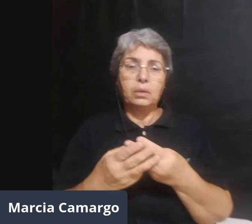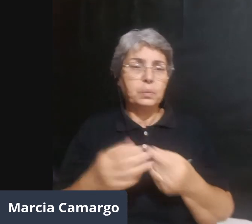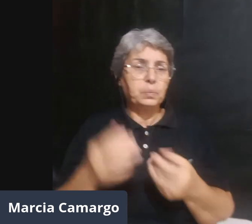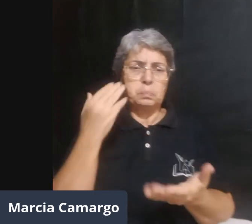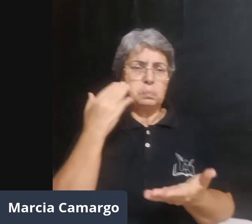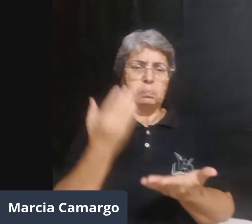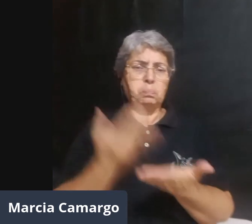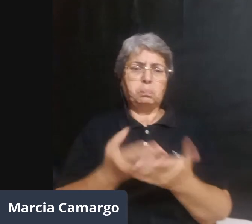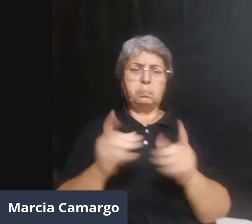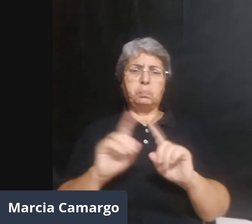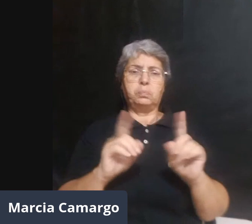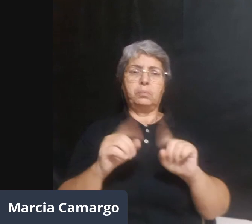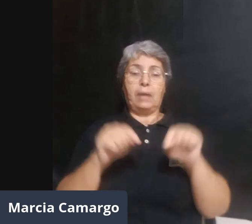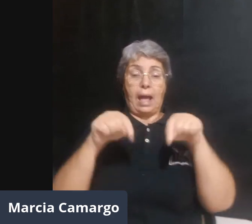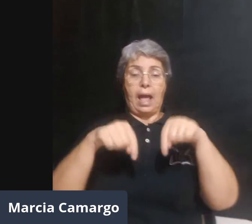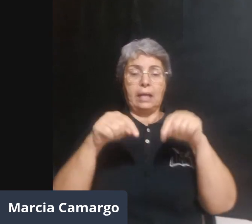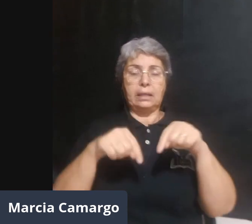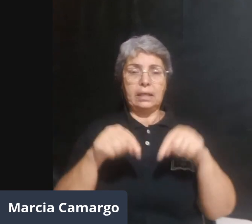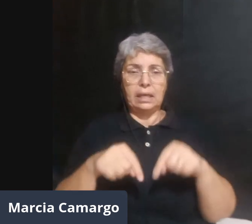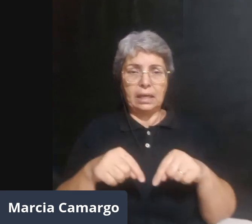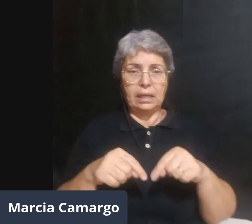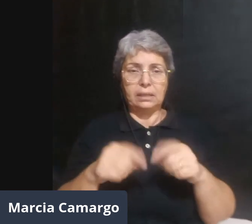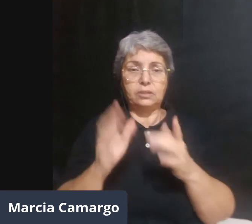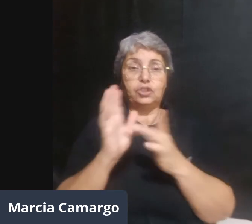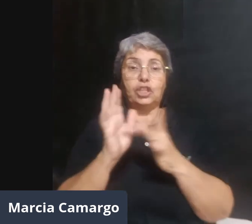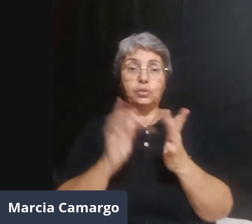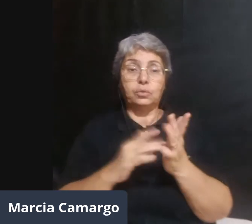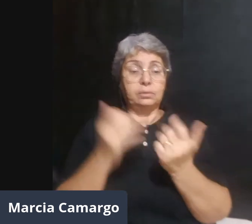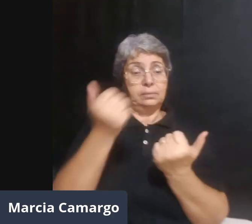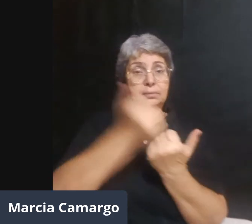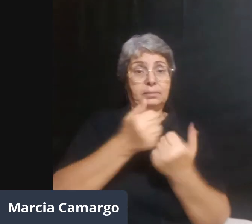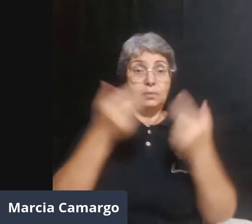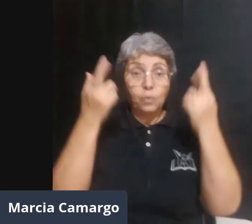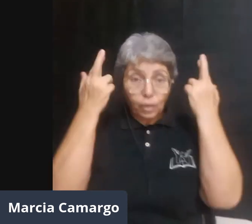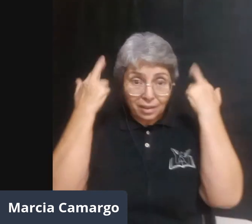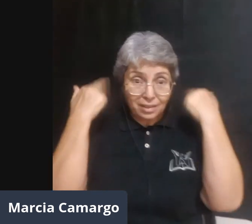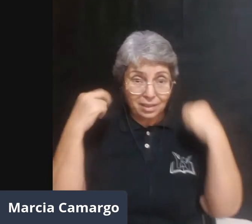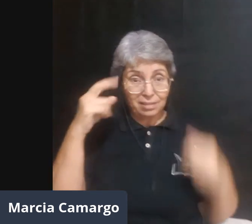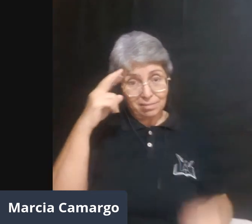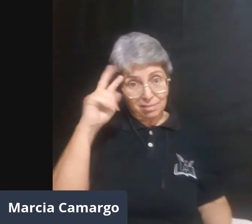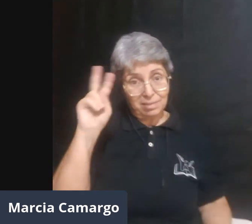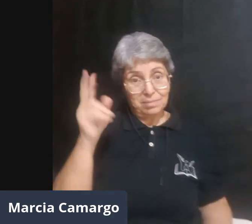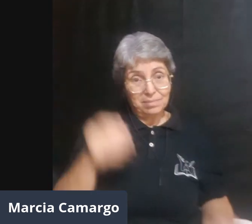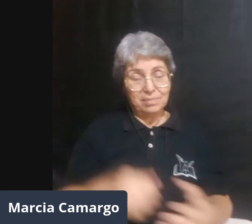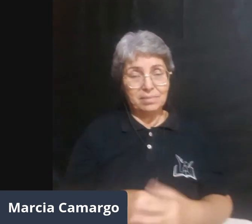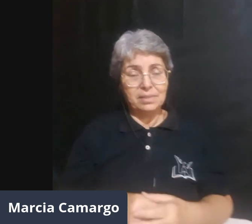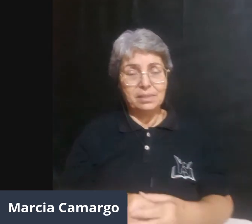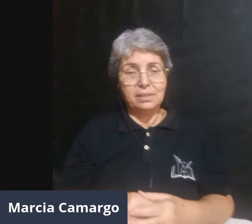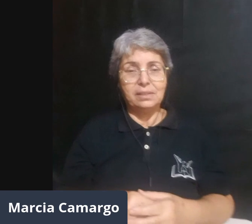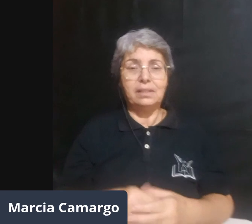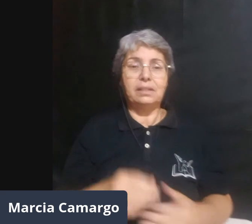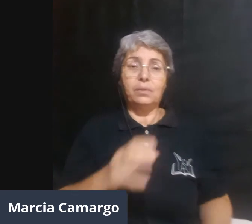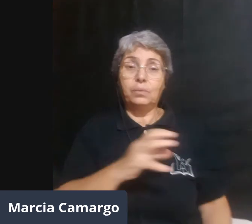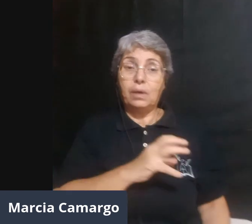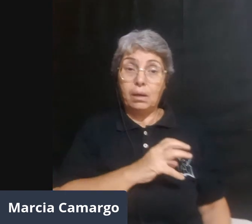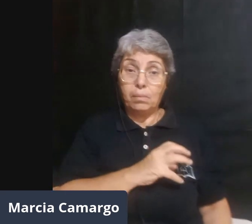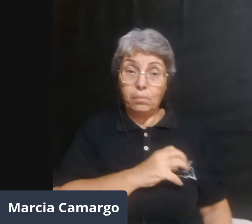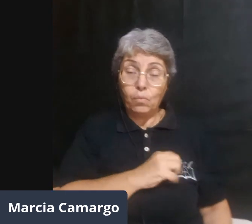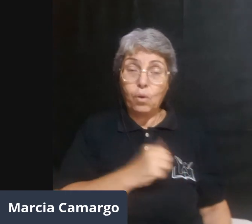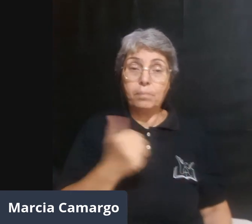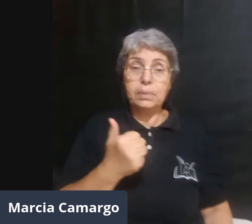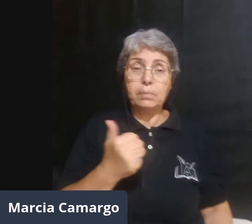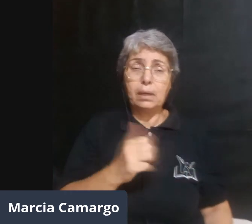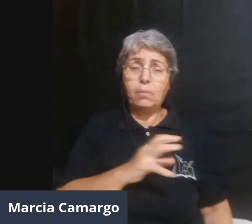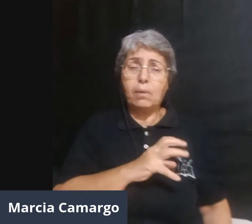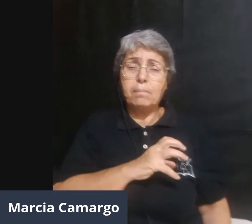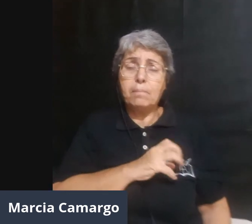santuário terrestre. Nessa maneira, o primeiro amor estava comprometido. Antes mesmo deste momento,